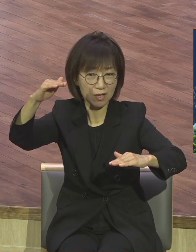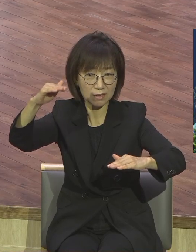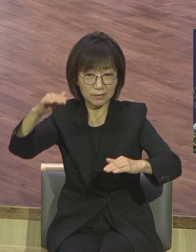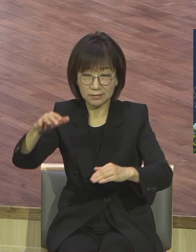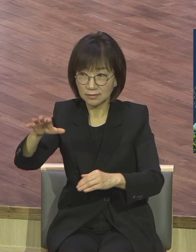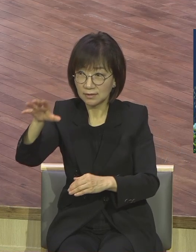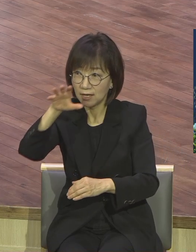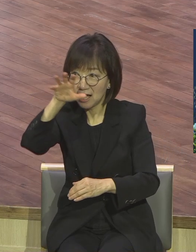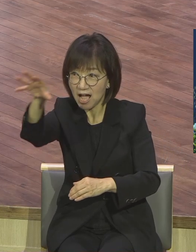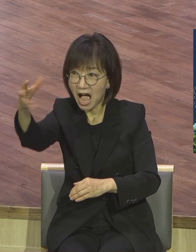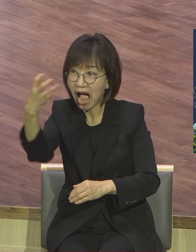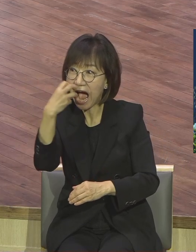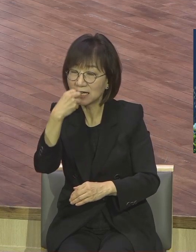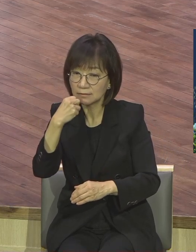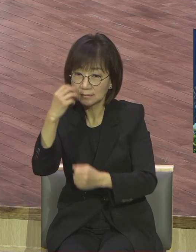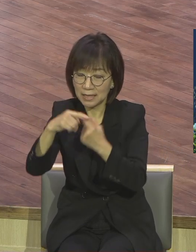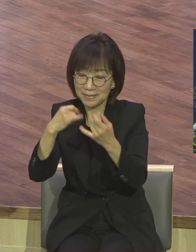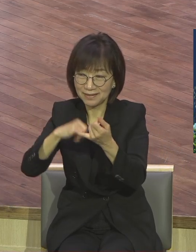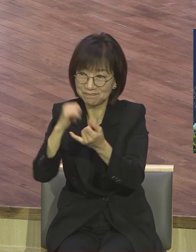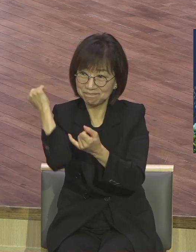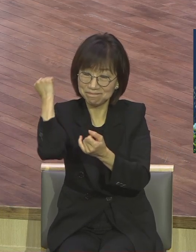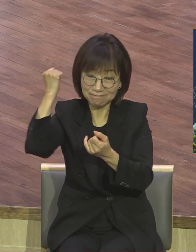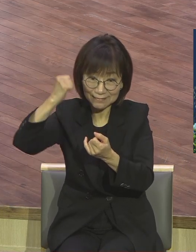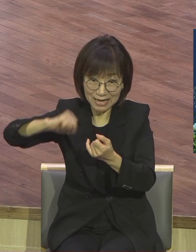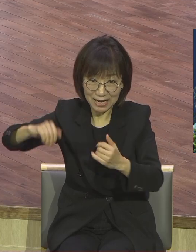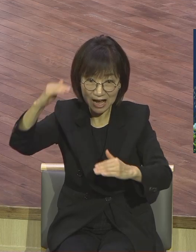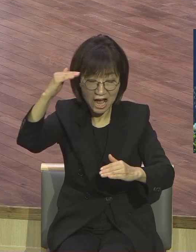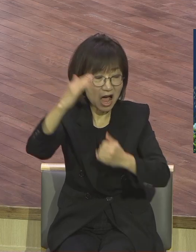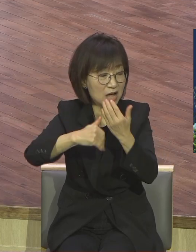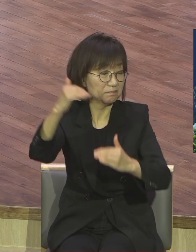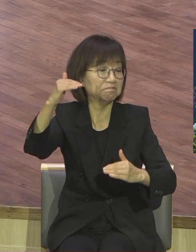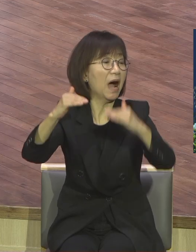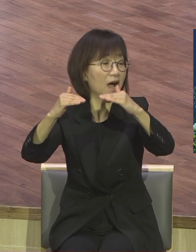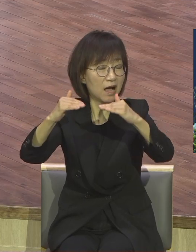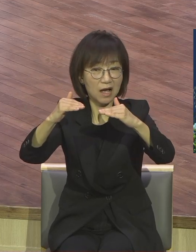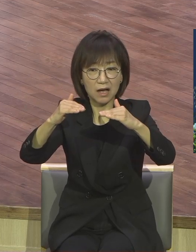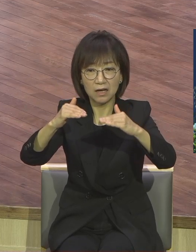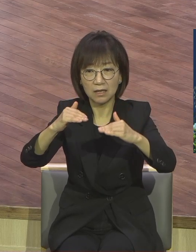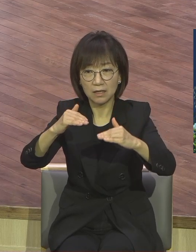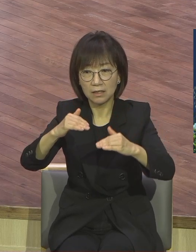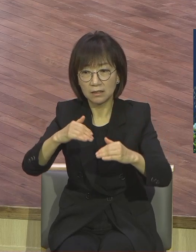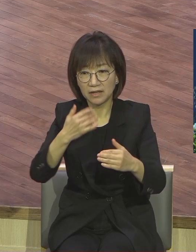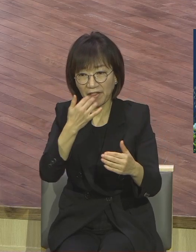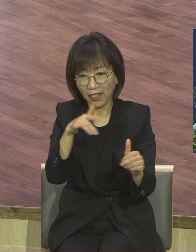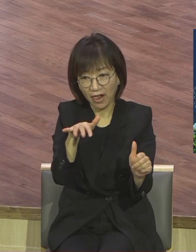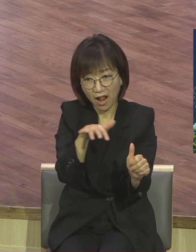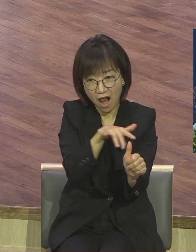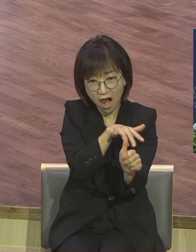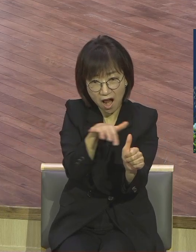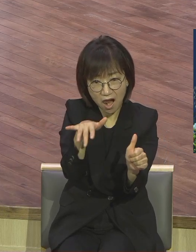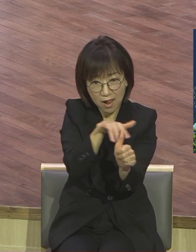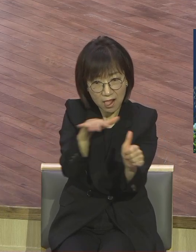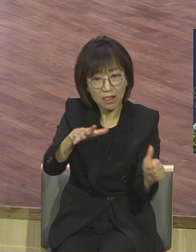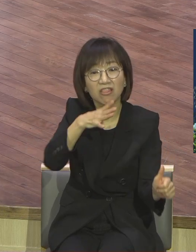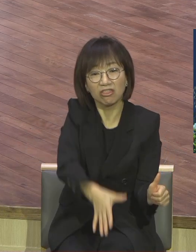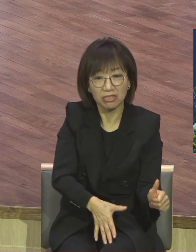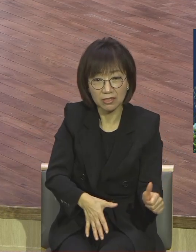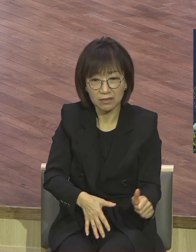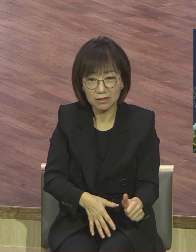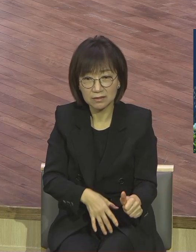속인 것입니다. 이 비교의식을 가지는 순간 자신의 영적 상태는